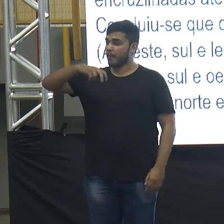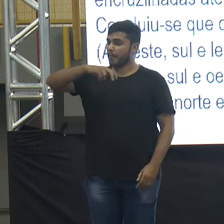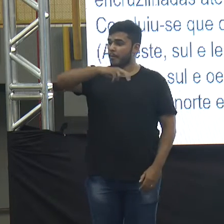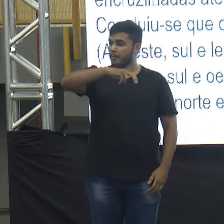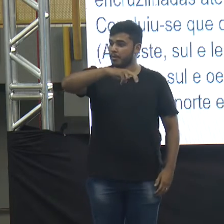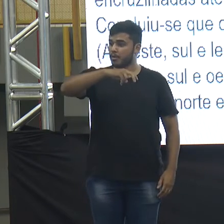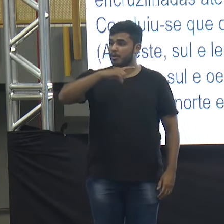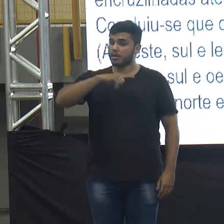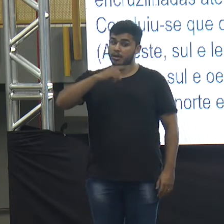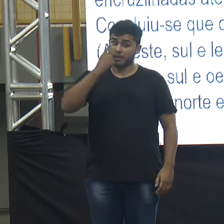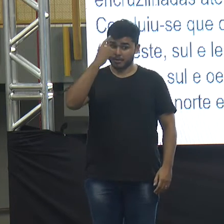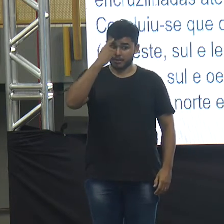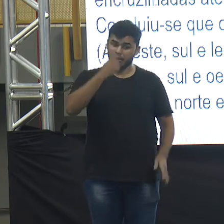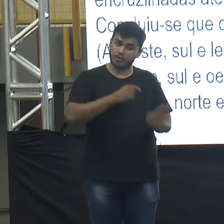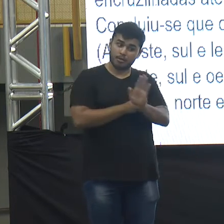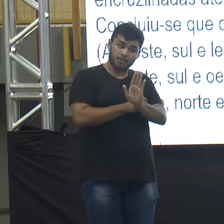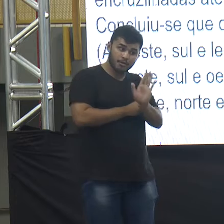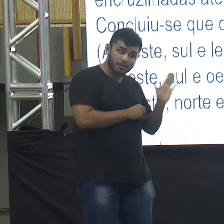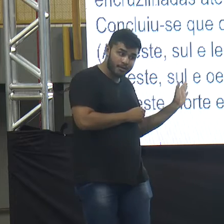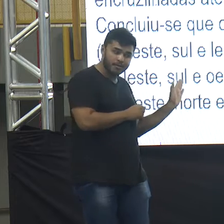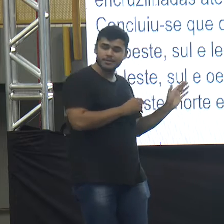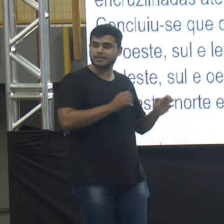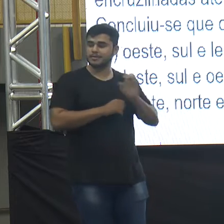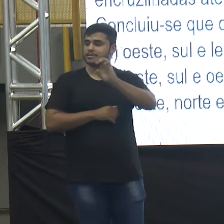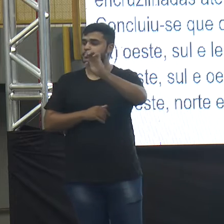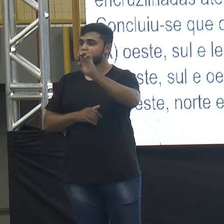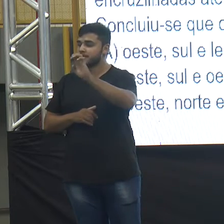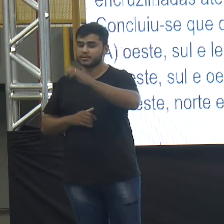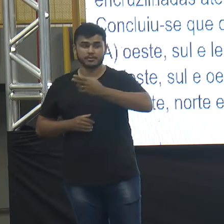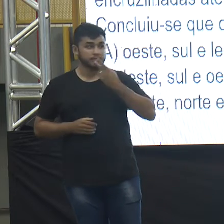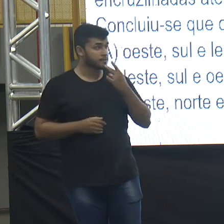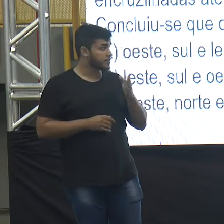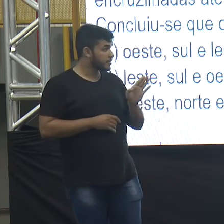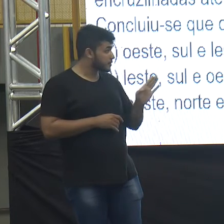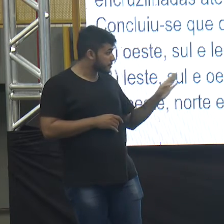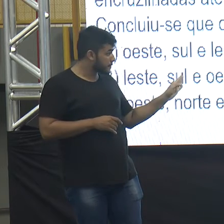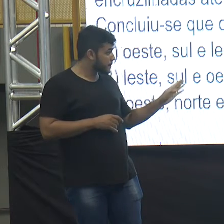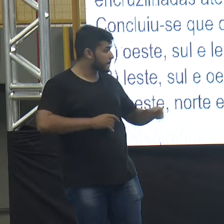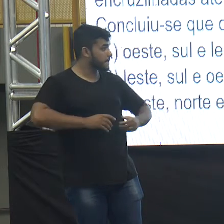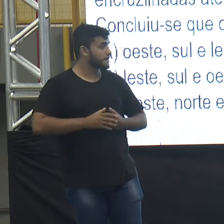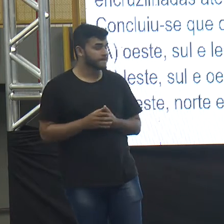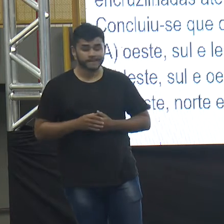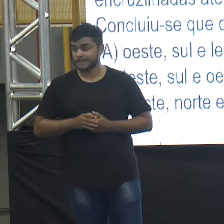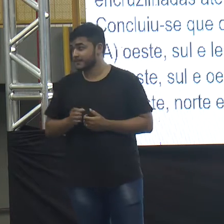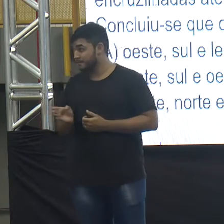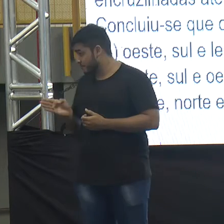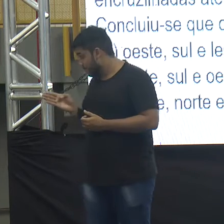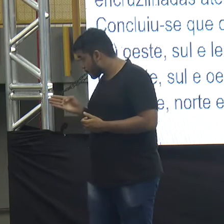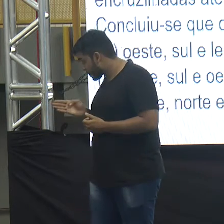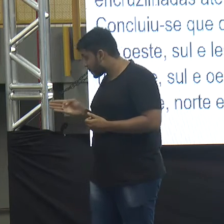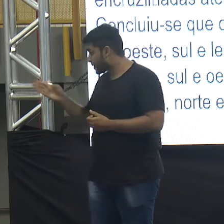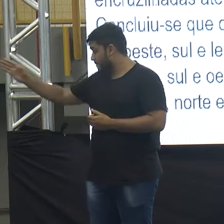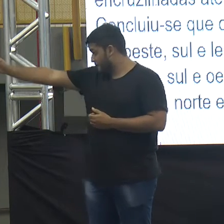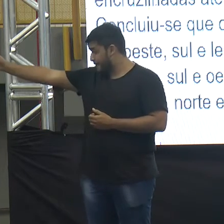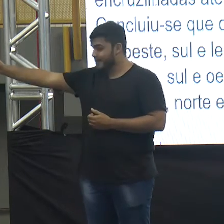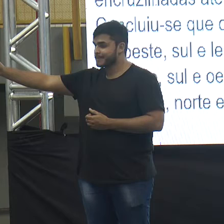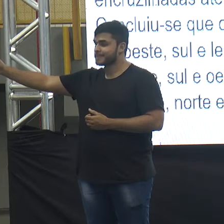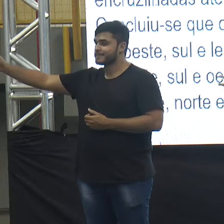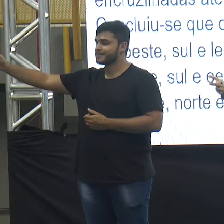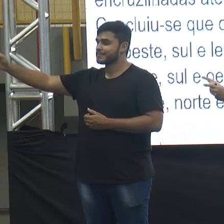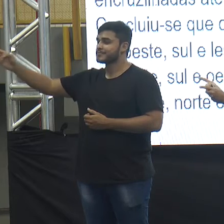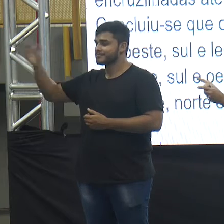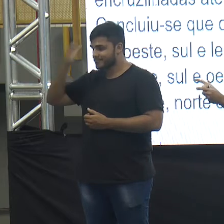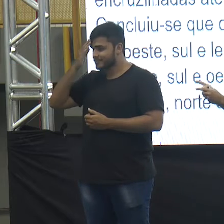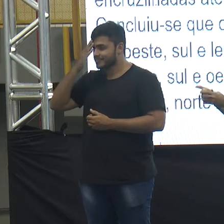encruzilhada. Pega a esquerda. O que é que tem aqui? O sul. Pega a esquerda novamente. Está indo na direção o